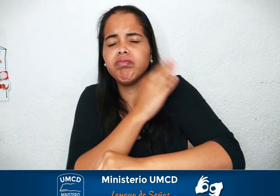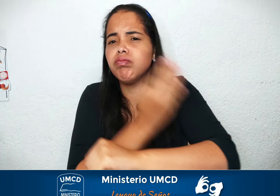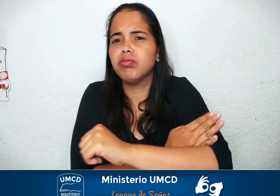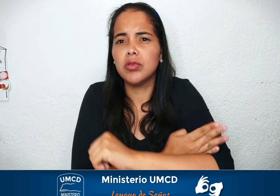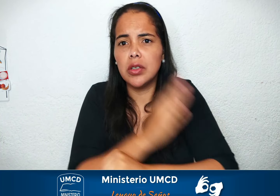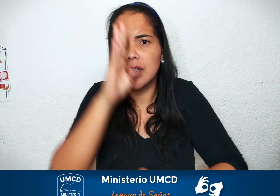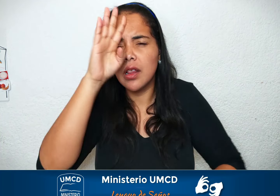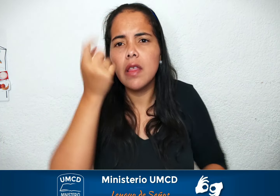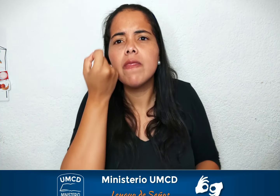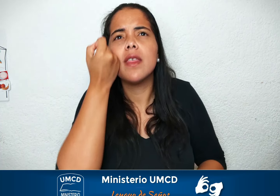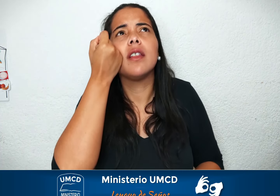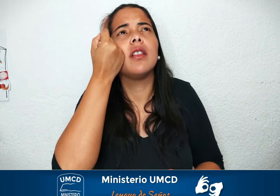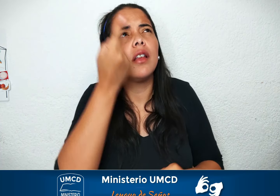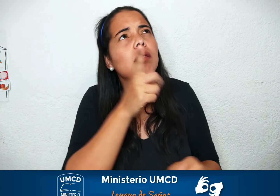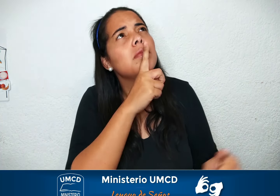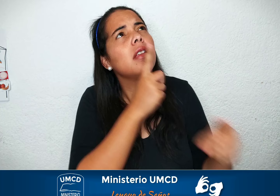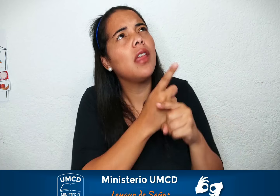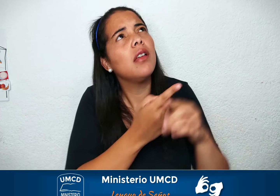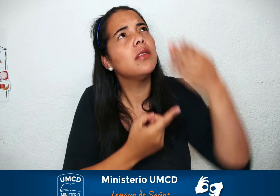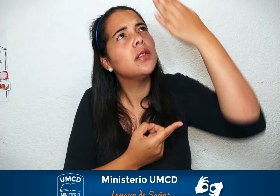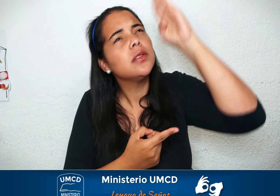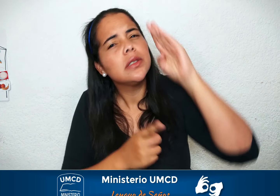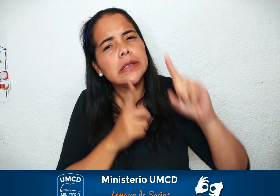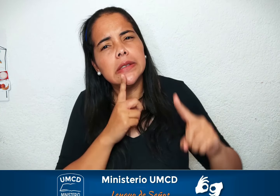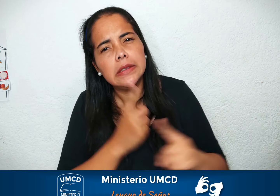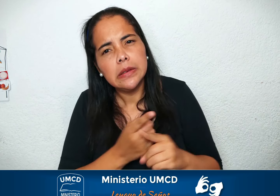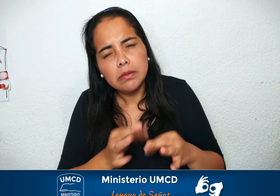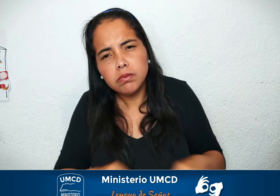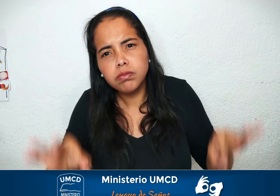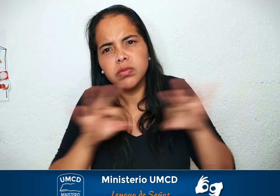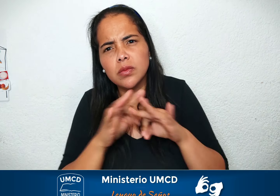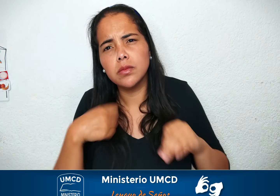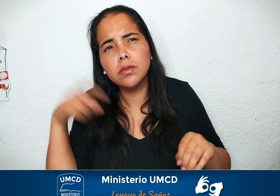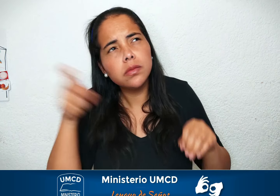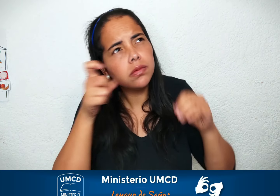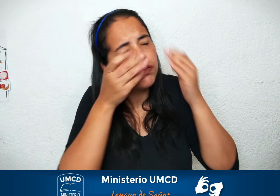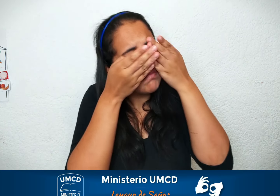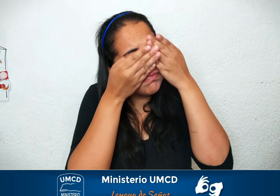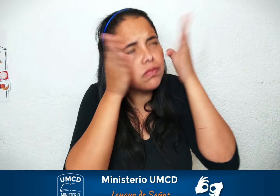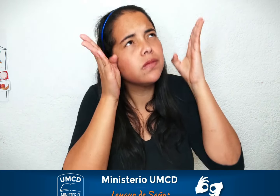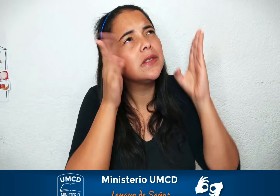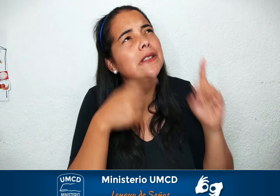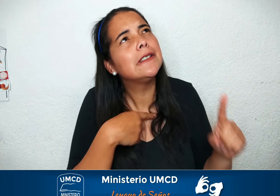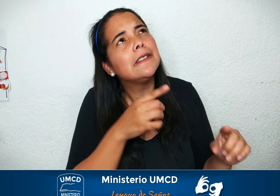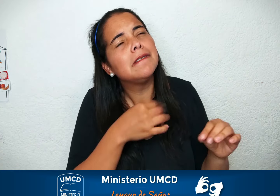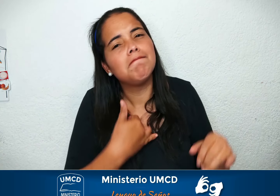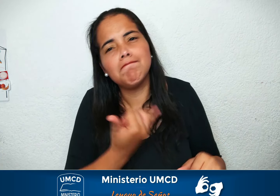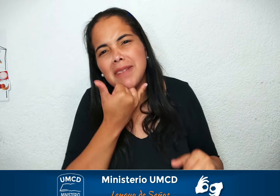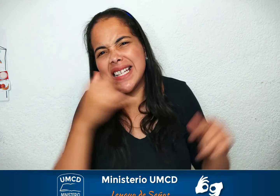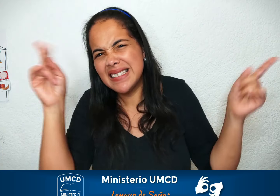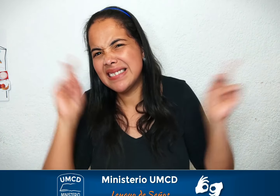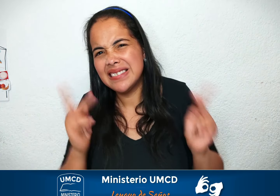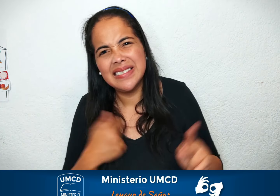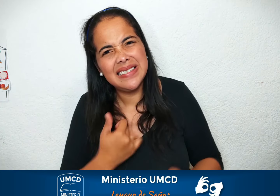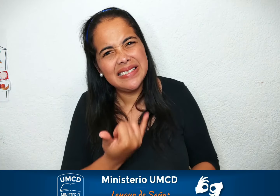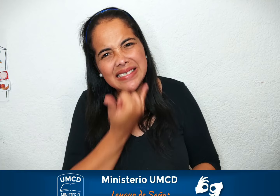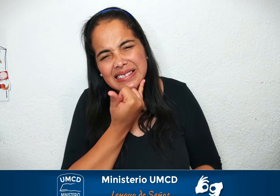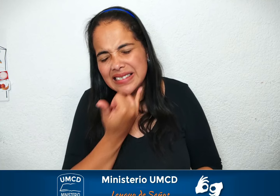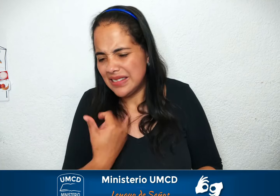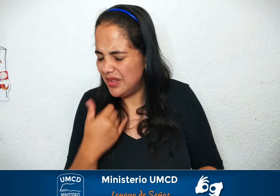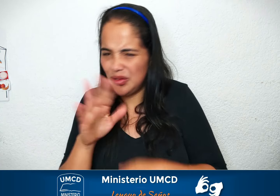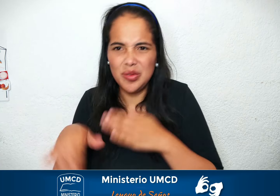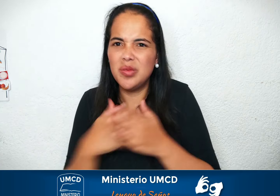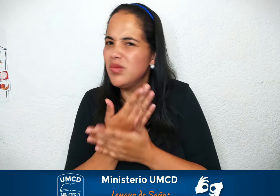Santo que nosotros podemos entender este mensaje de tal manera que nos hace ver nuestra propia maldad, nuestro